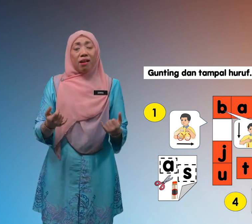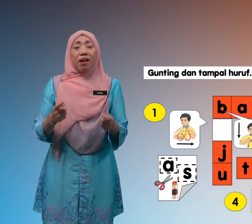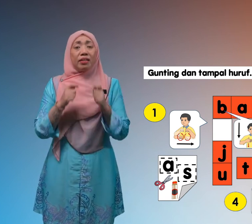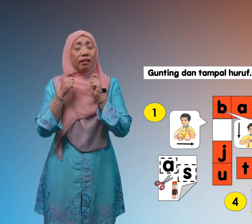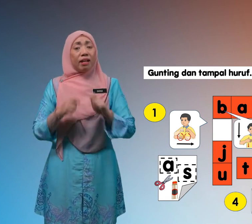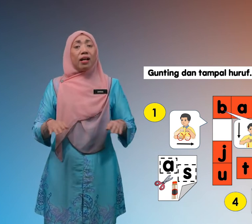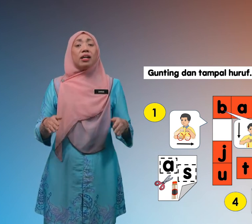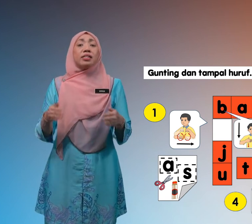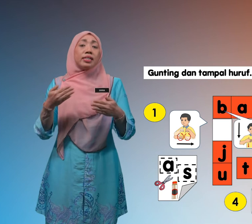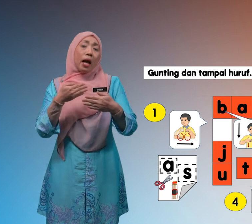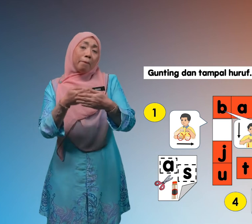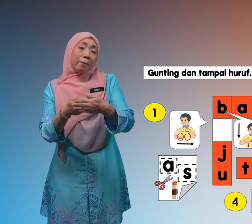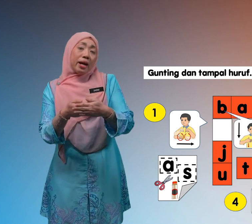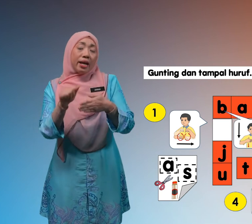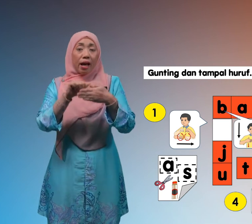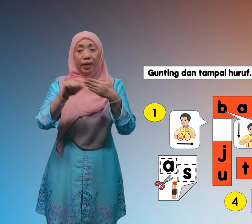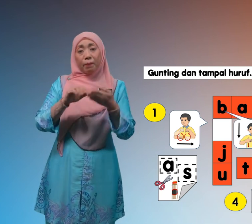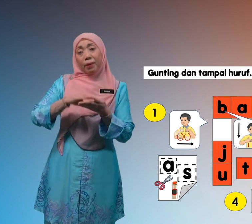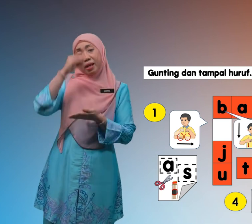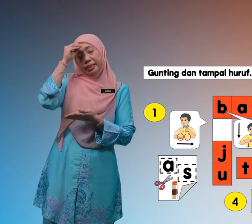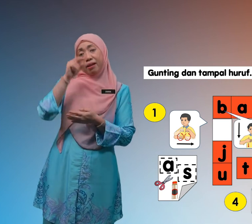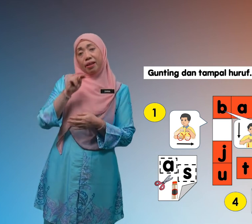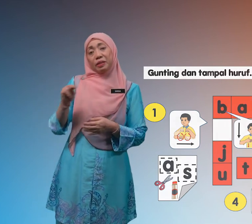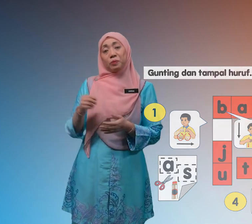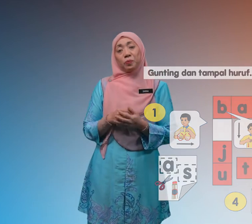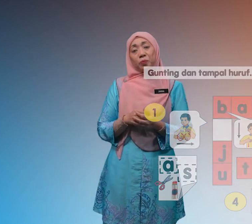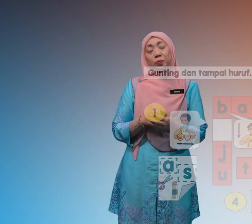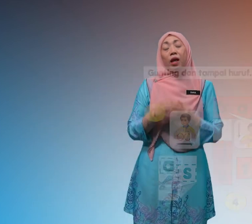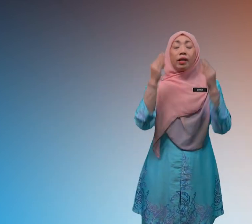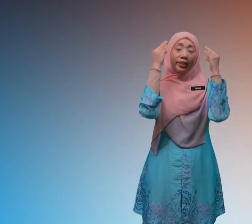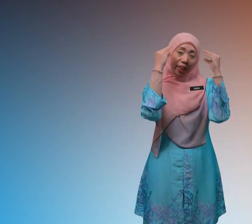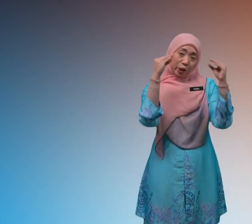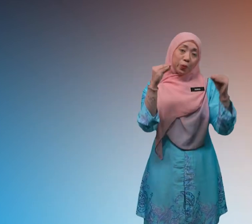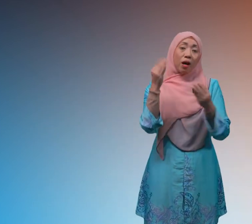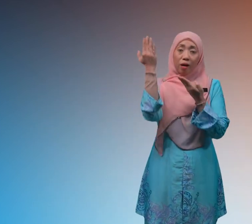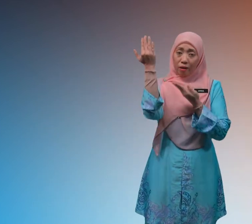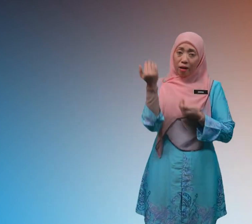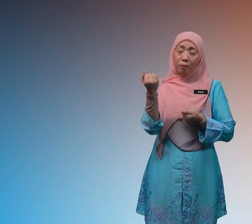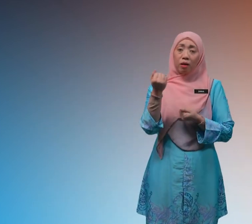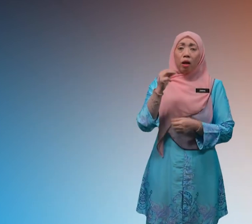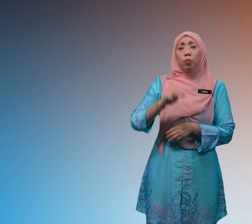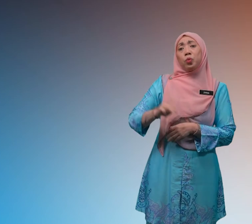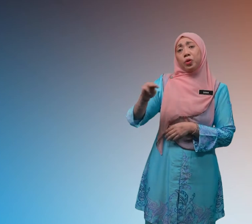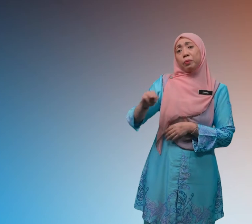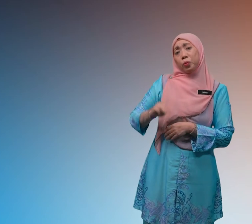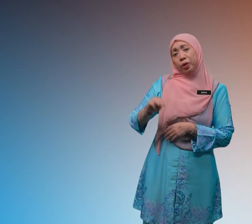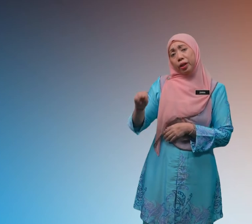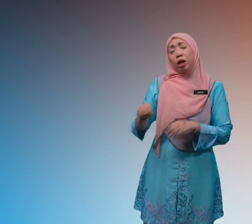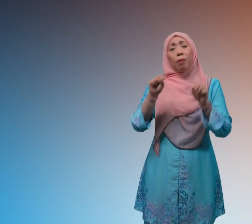Sekarang telah sampai akhir pelajaran. Cikgu harap murid-murid